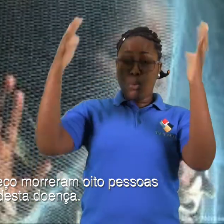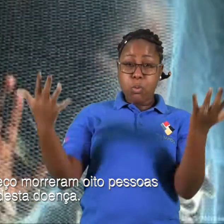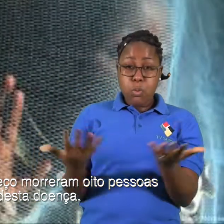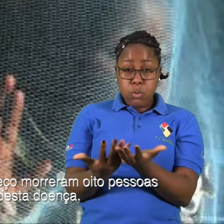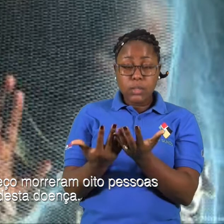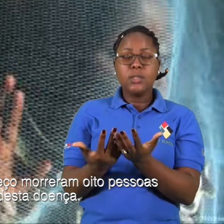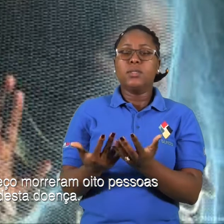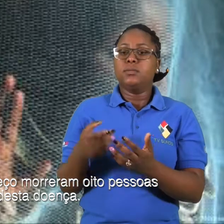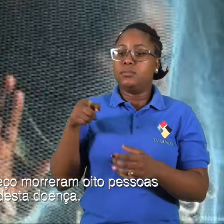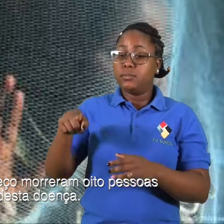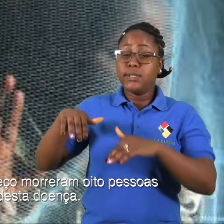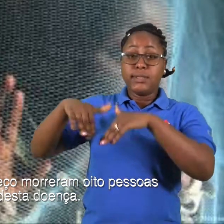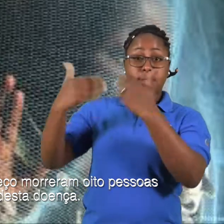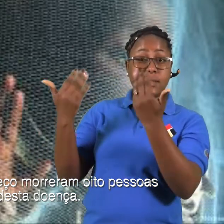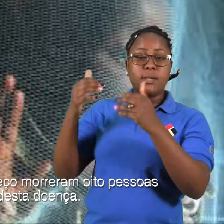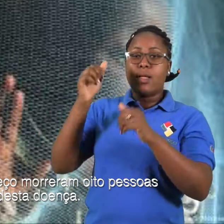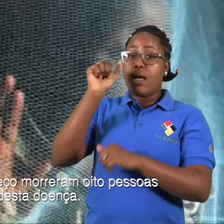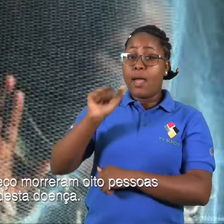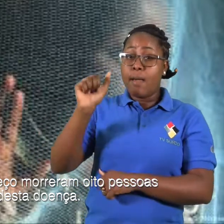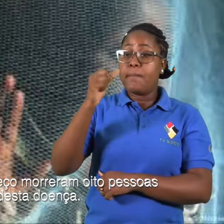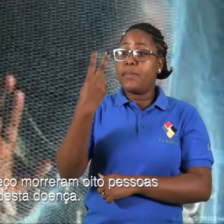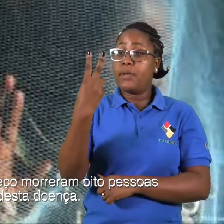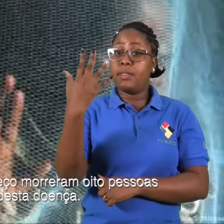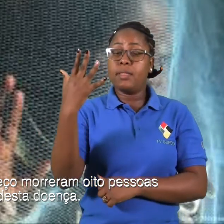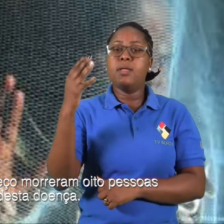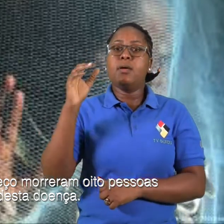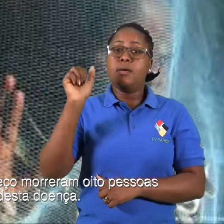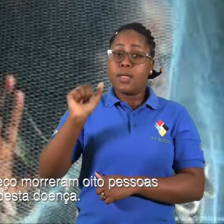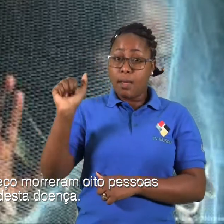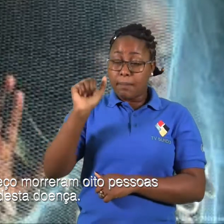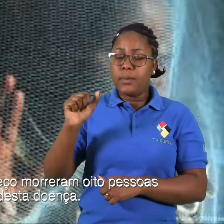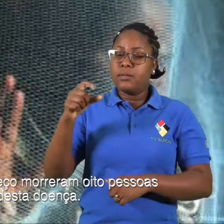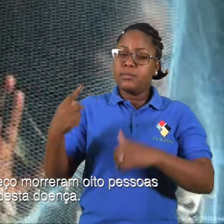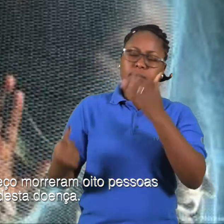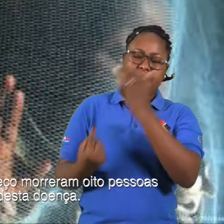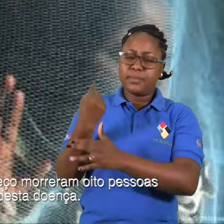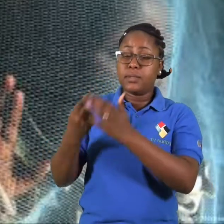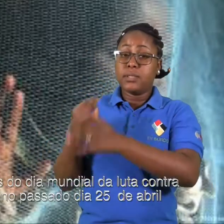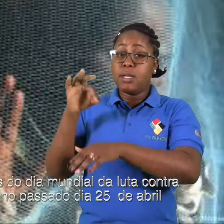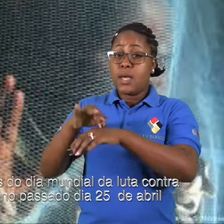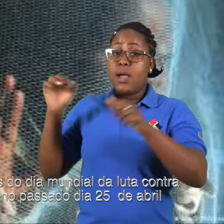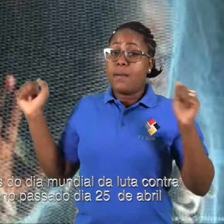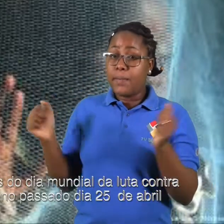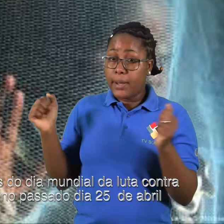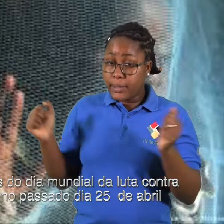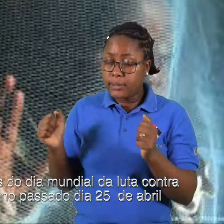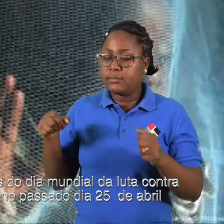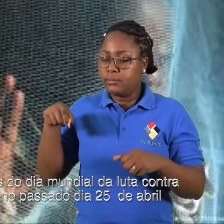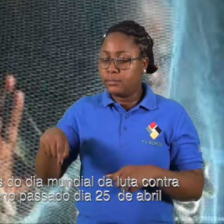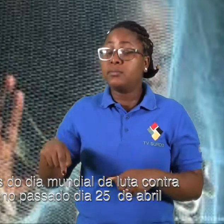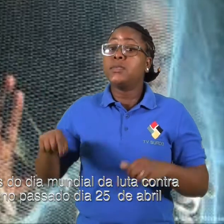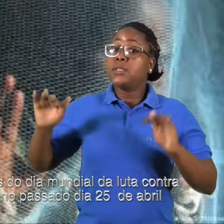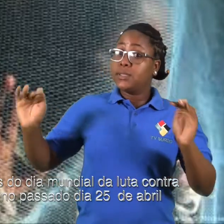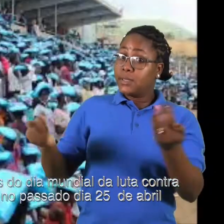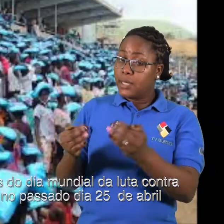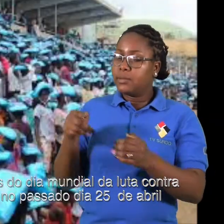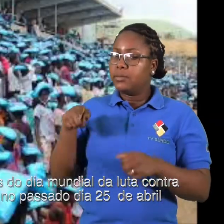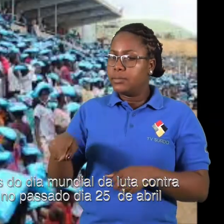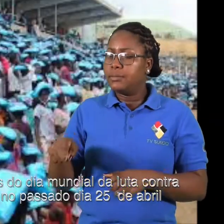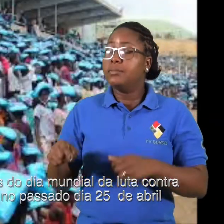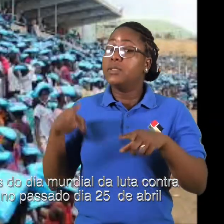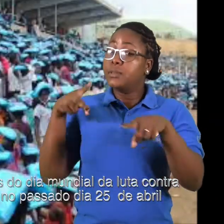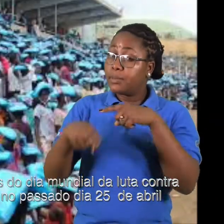No trimestre em apreço, morreram 8 pessoas vítimas desta doença. Este ano, as